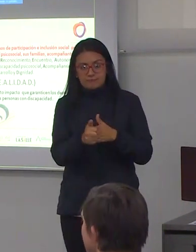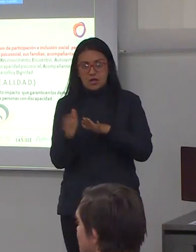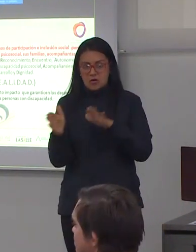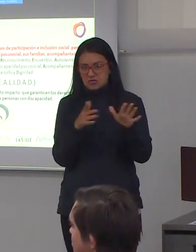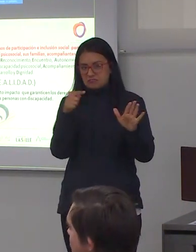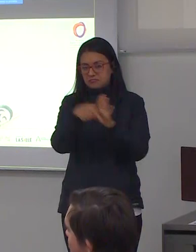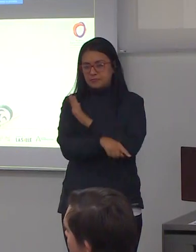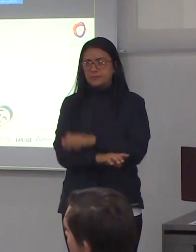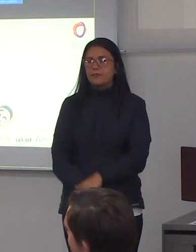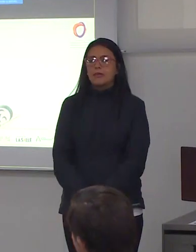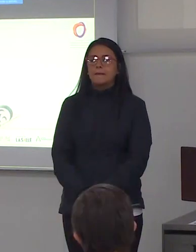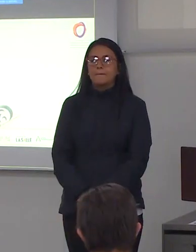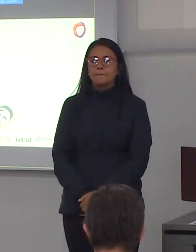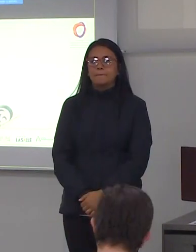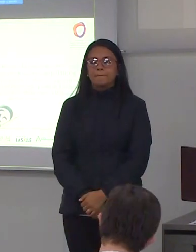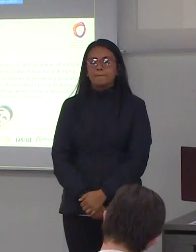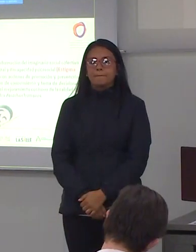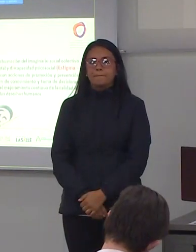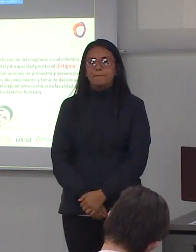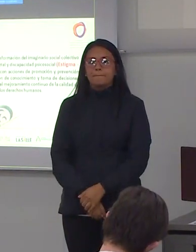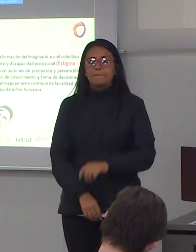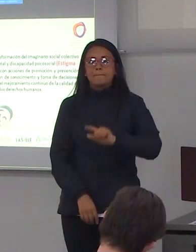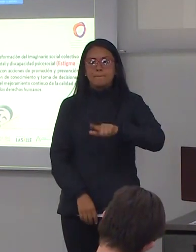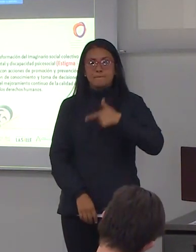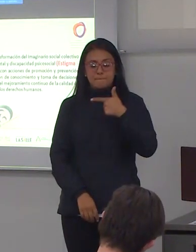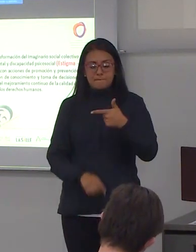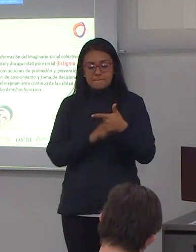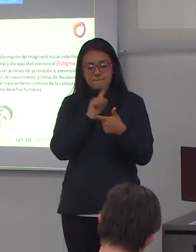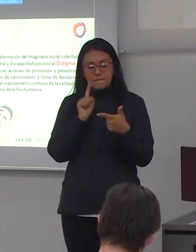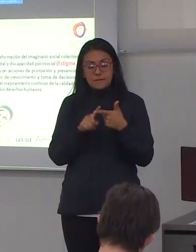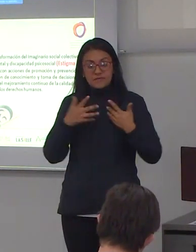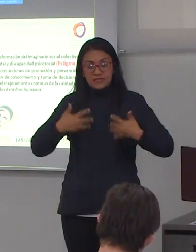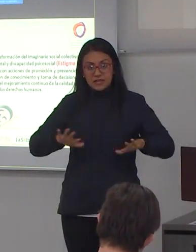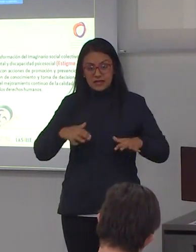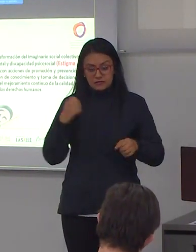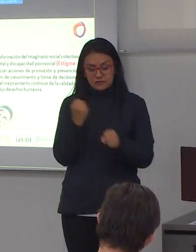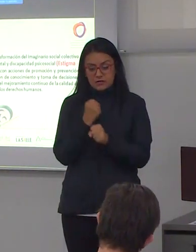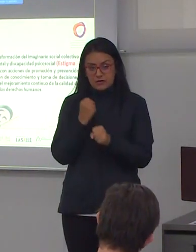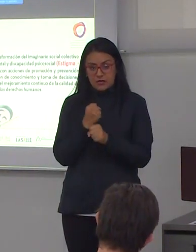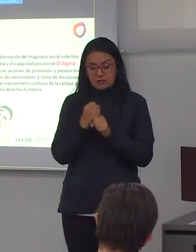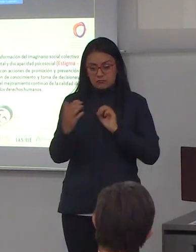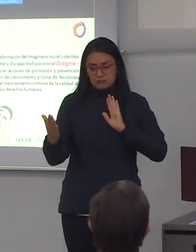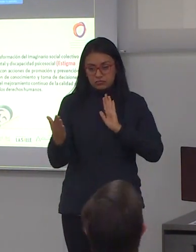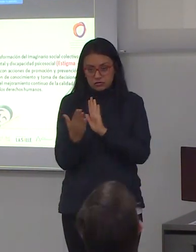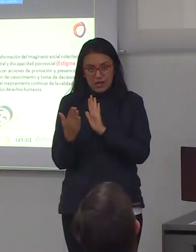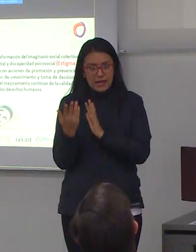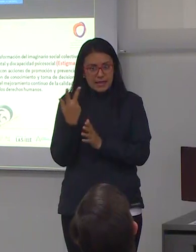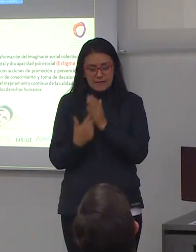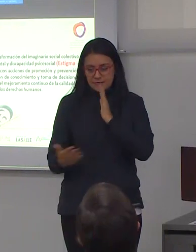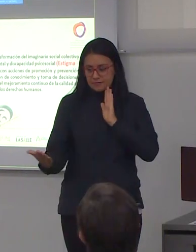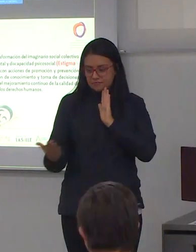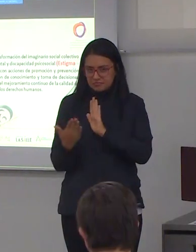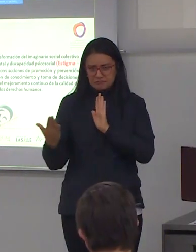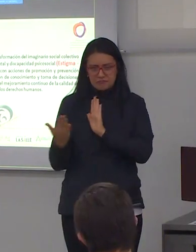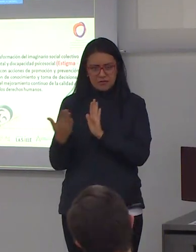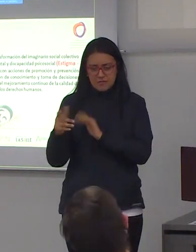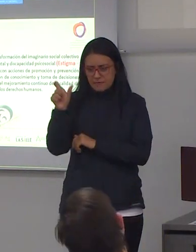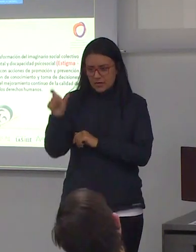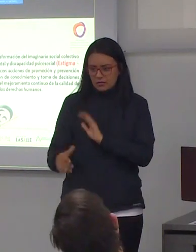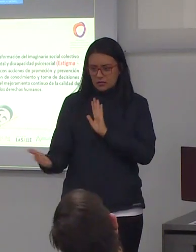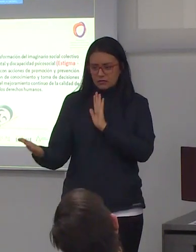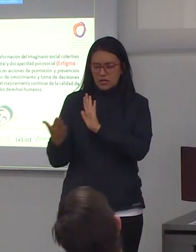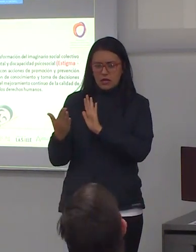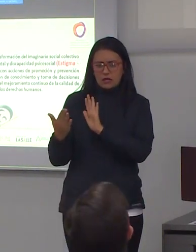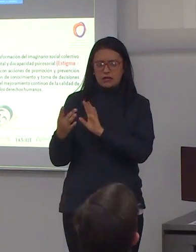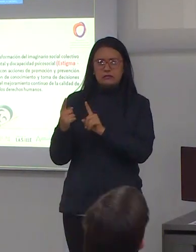vamos a profundizar y el segundo es una vez trabajando con la persona en paralelo se van desmontando todos los